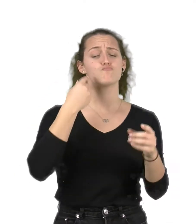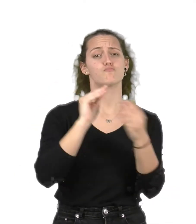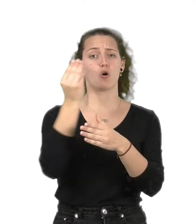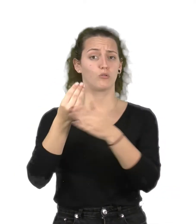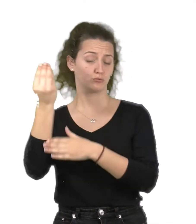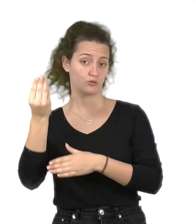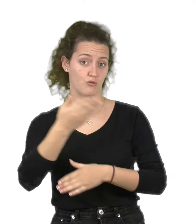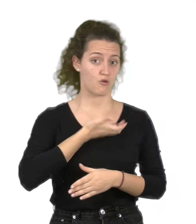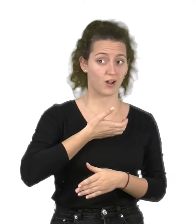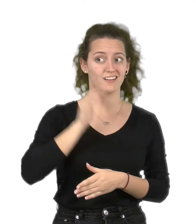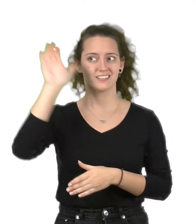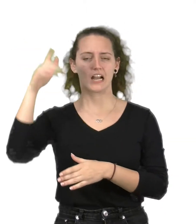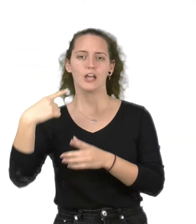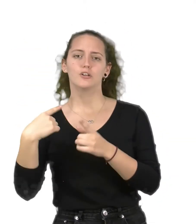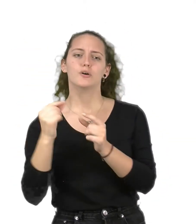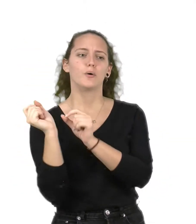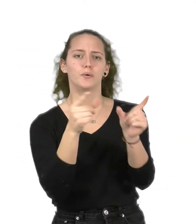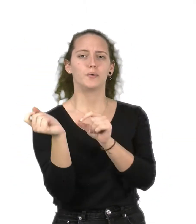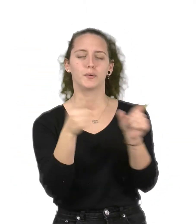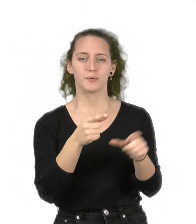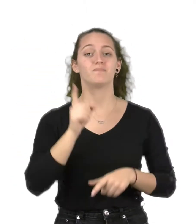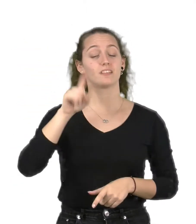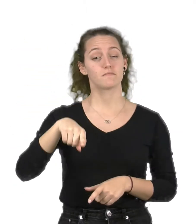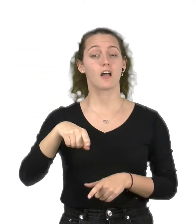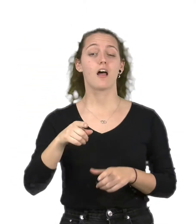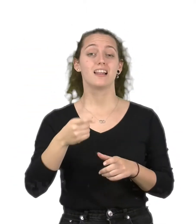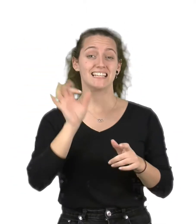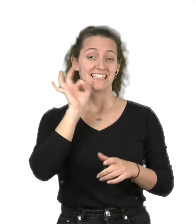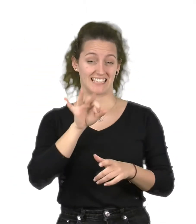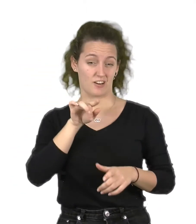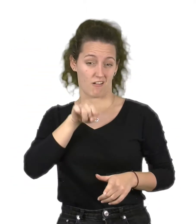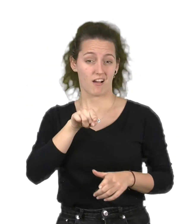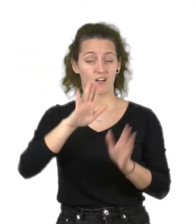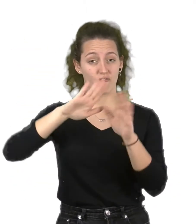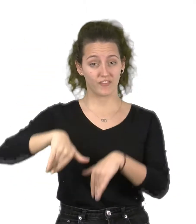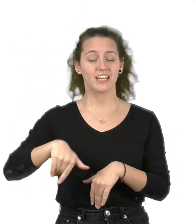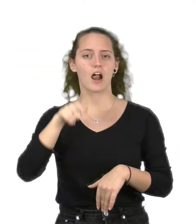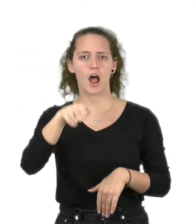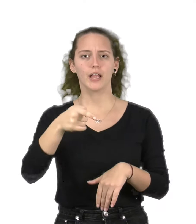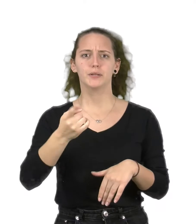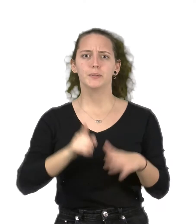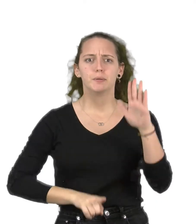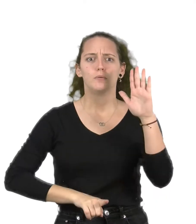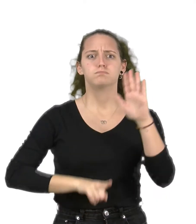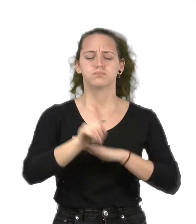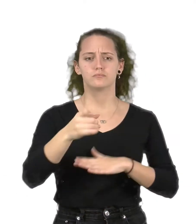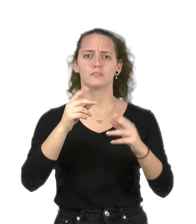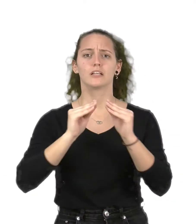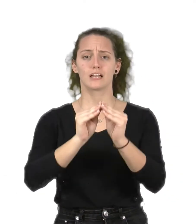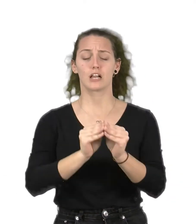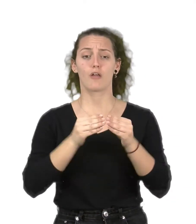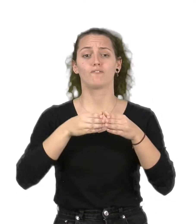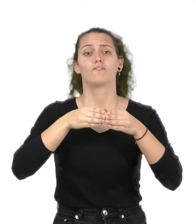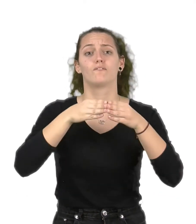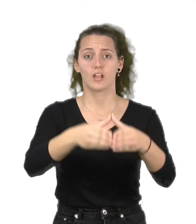locales y extranjeros, y es, a finales de ese siglo, cuando se incrementa la construcción de botes de pesca